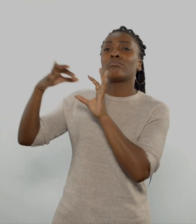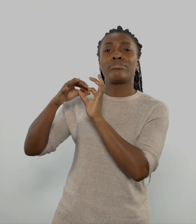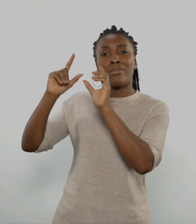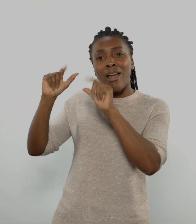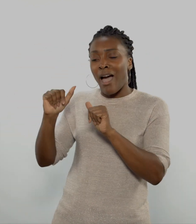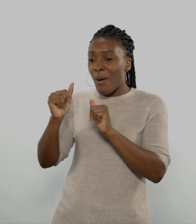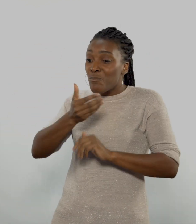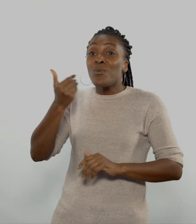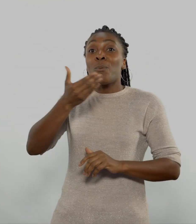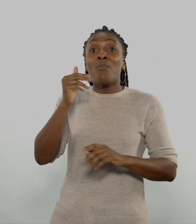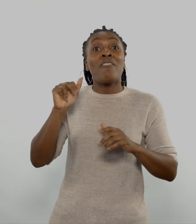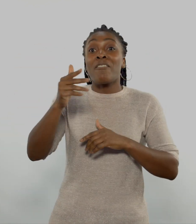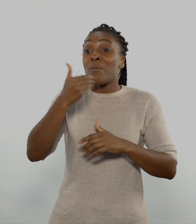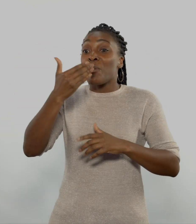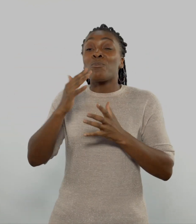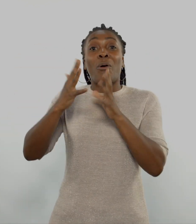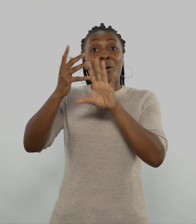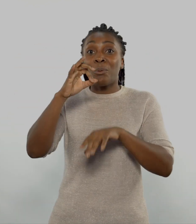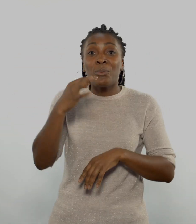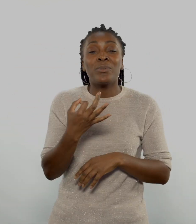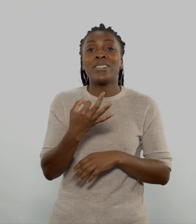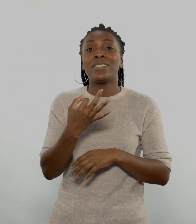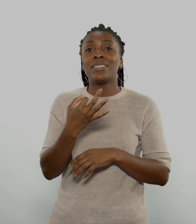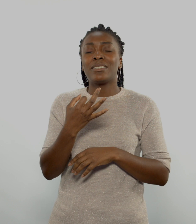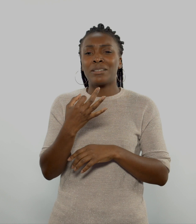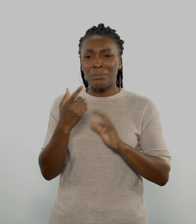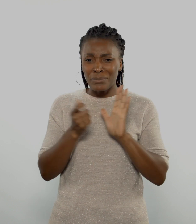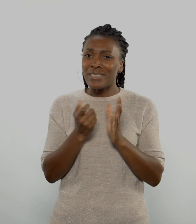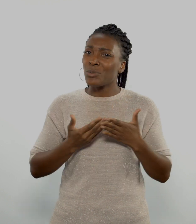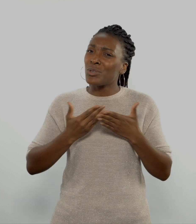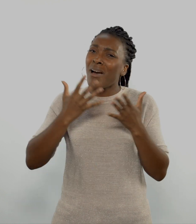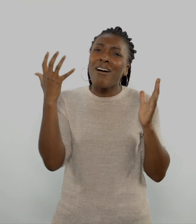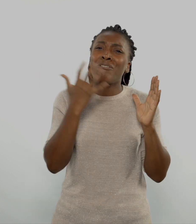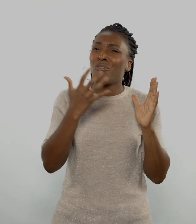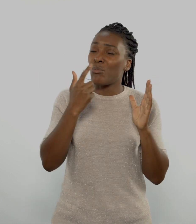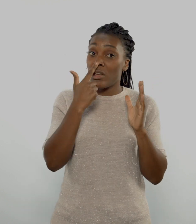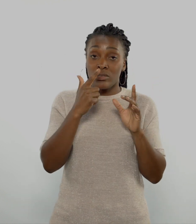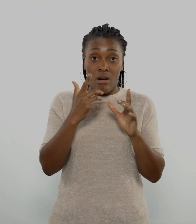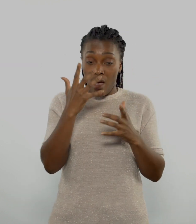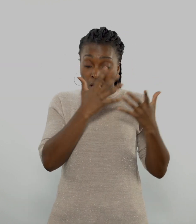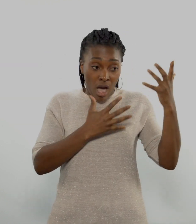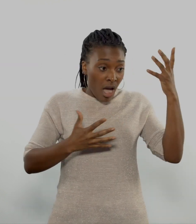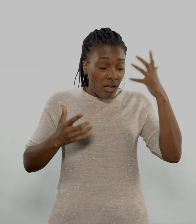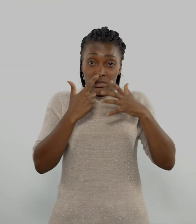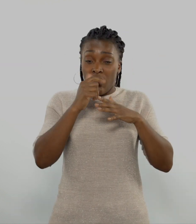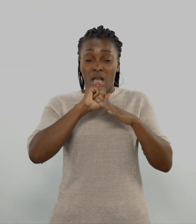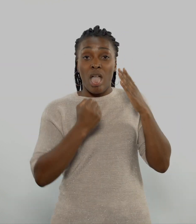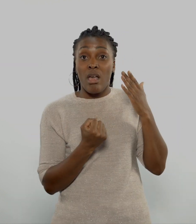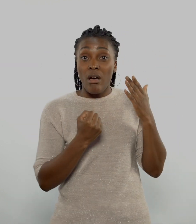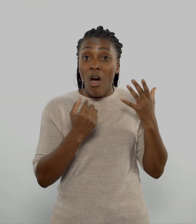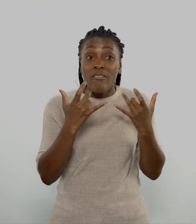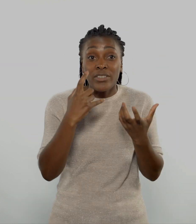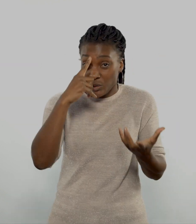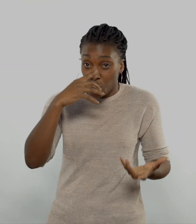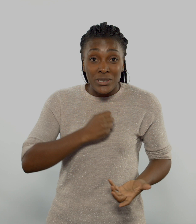va aller de mieux en mieux. Quand j'étais dans le fond du trou, où je pensais vraiment à finir avec mes jours, à